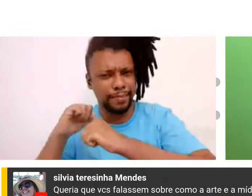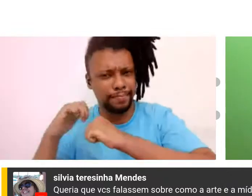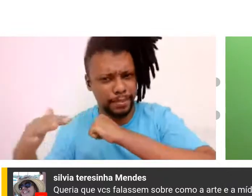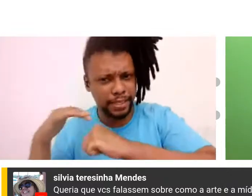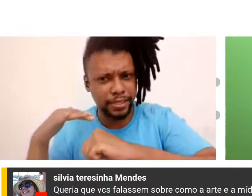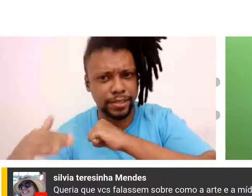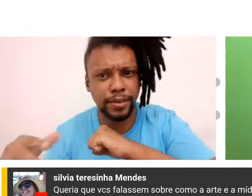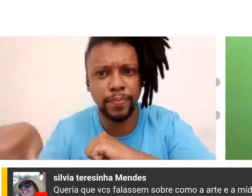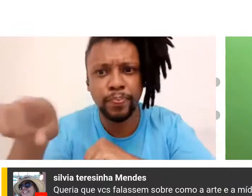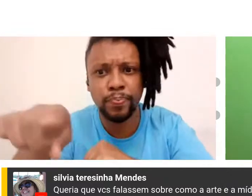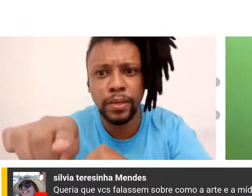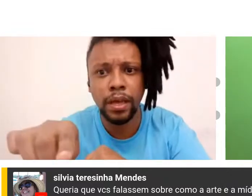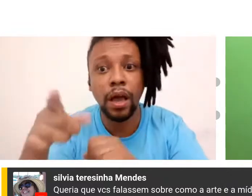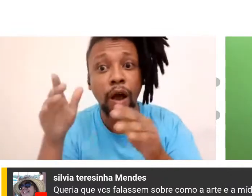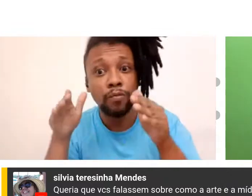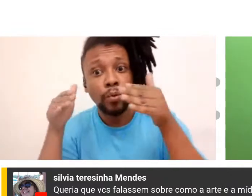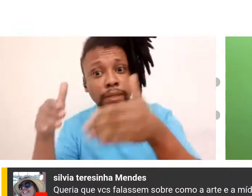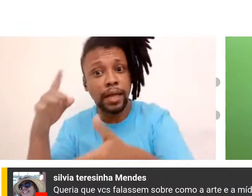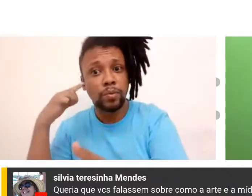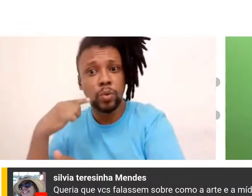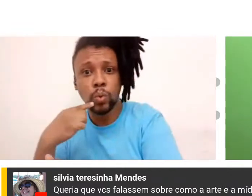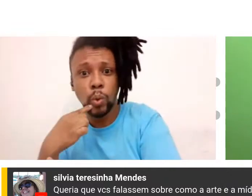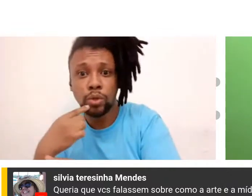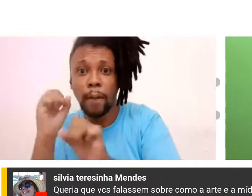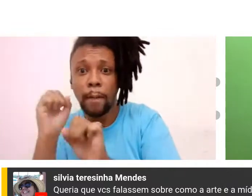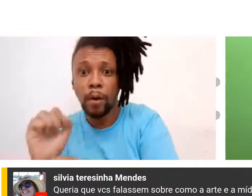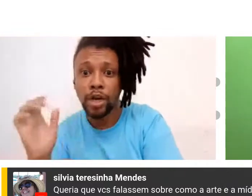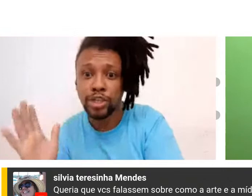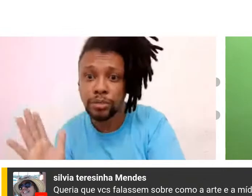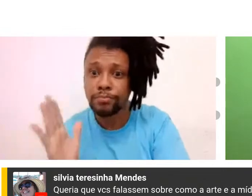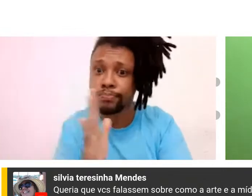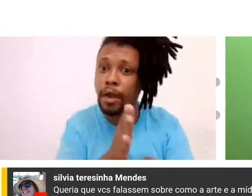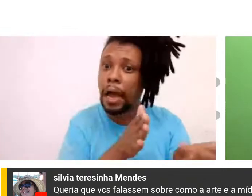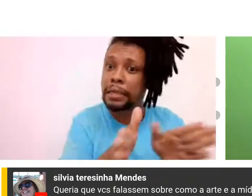E aí E aí